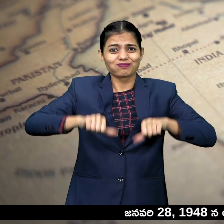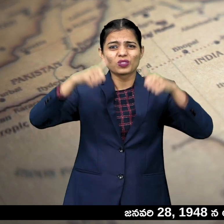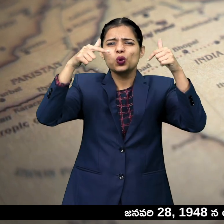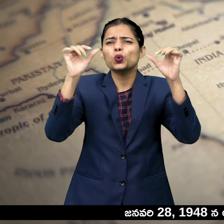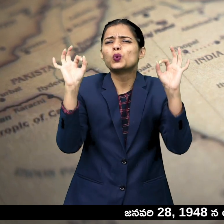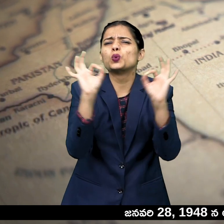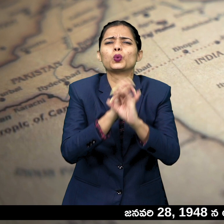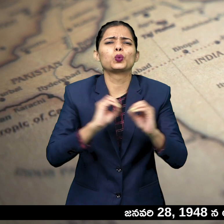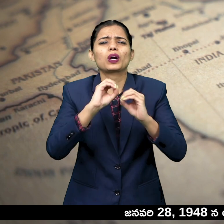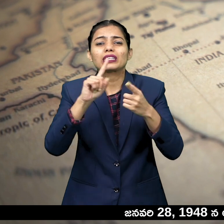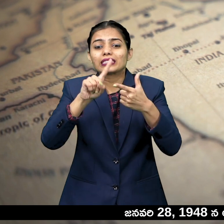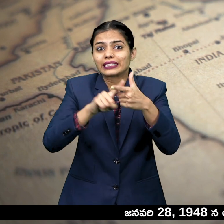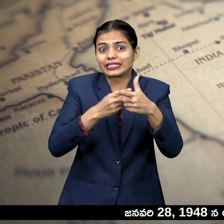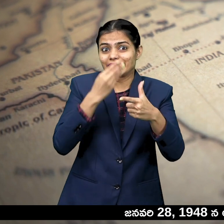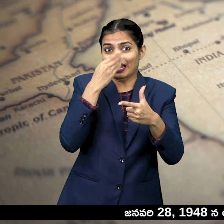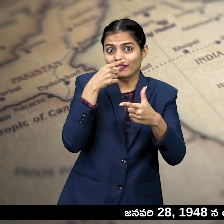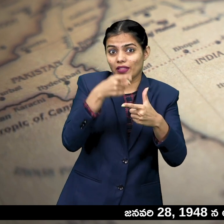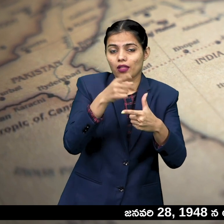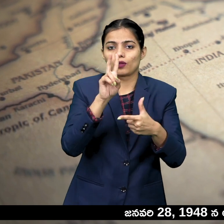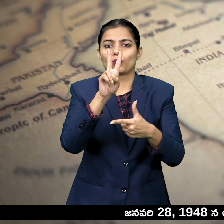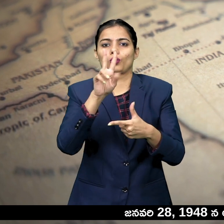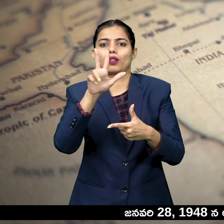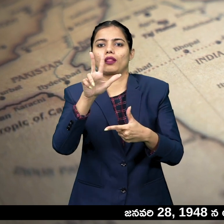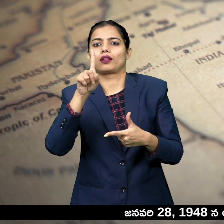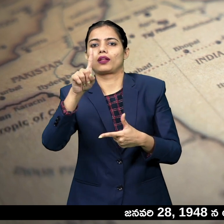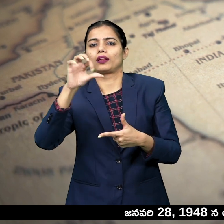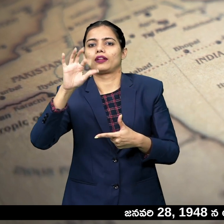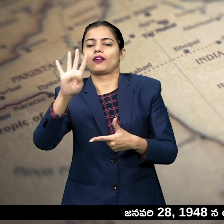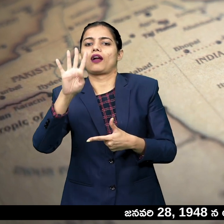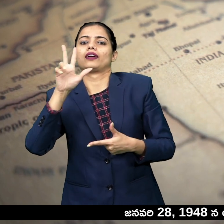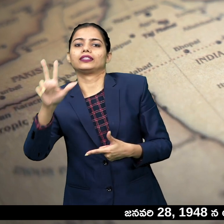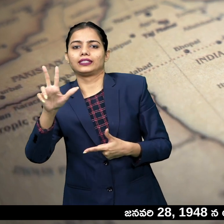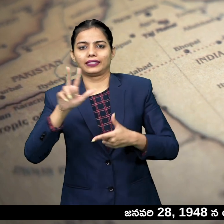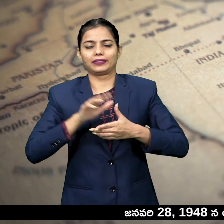1948న అతనిపై ఒక విఫల ప్రయత్నం జరిగింది.